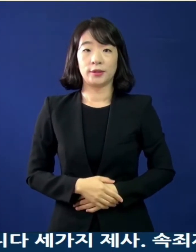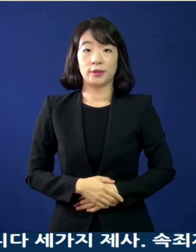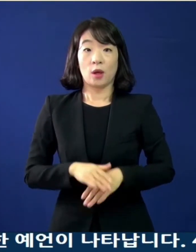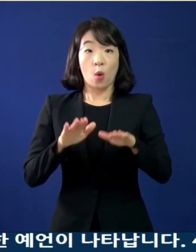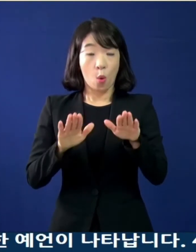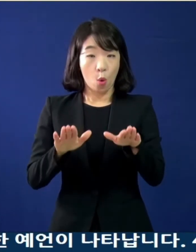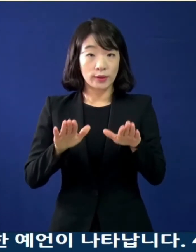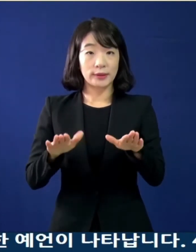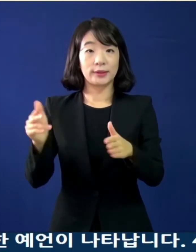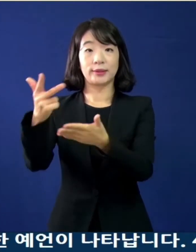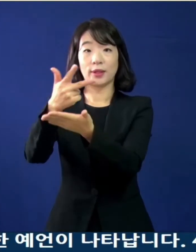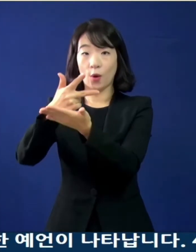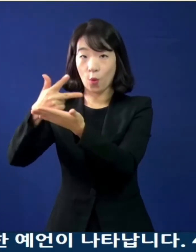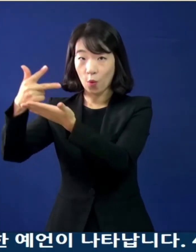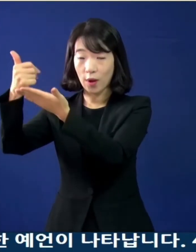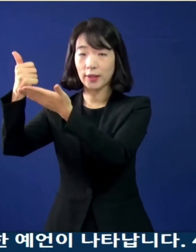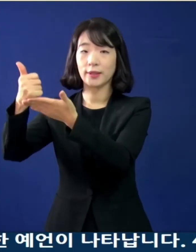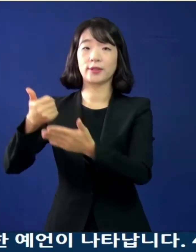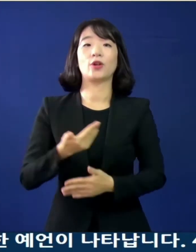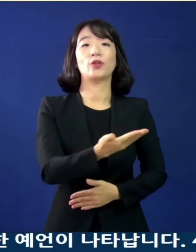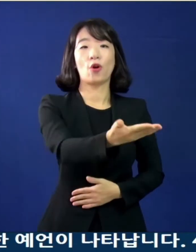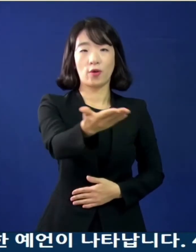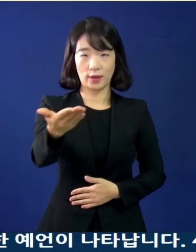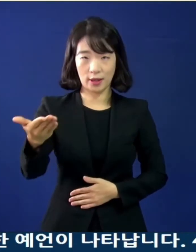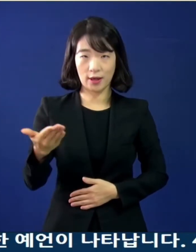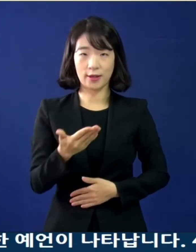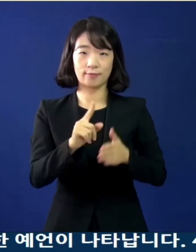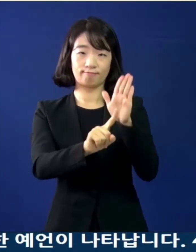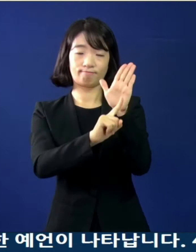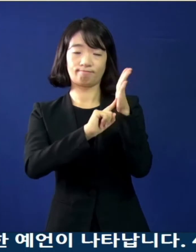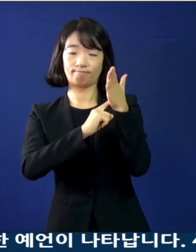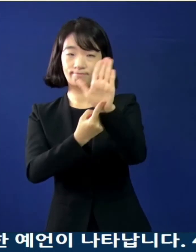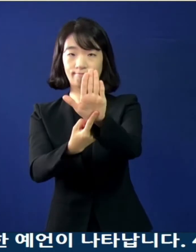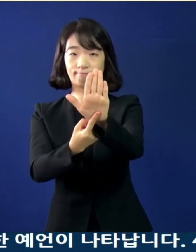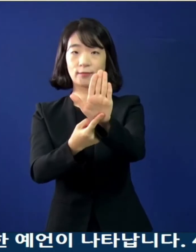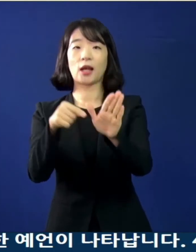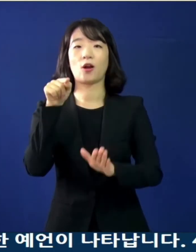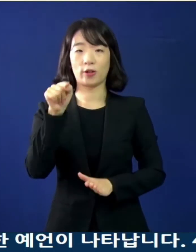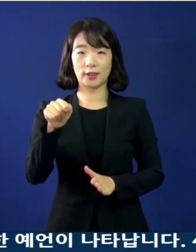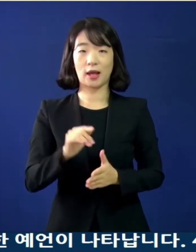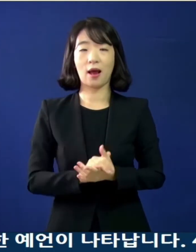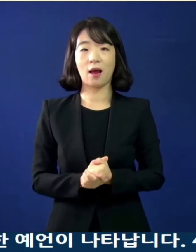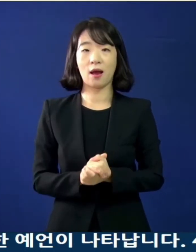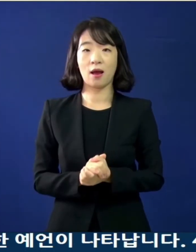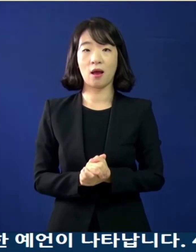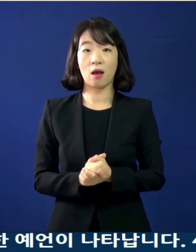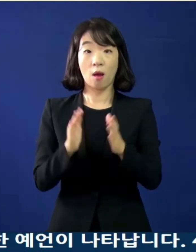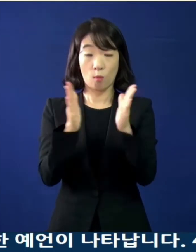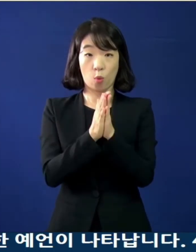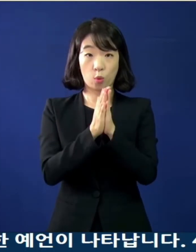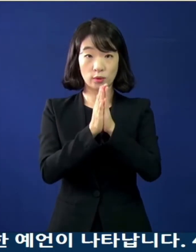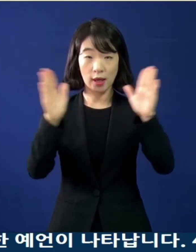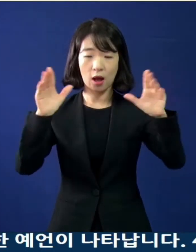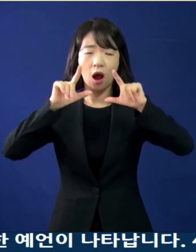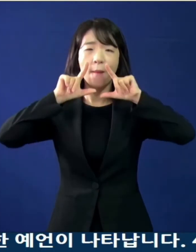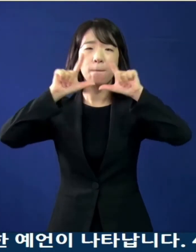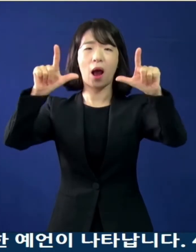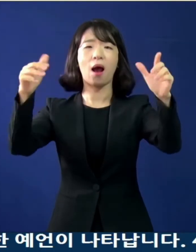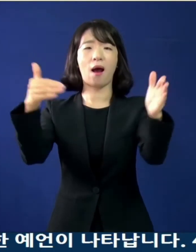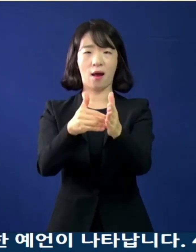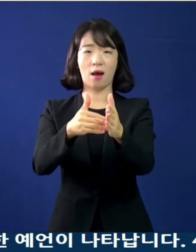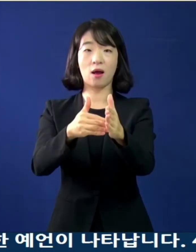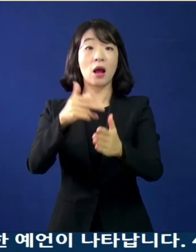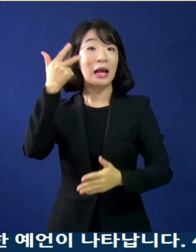오늘 여호와께서 너희에게 나타나실 것임이라. 모세가 선포하는 겁니다. 7일까지는